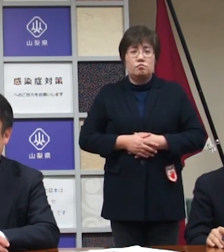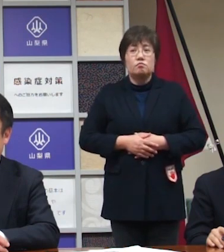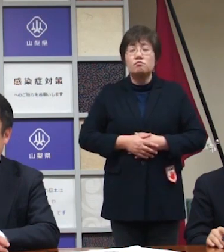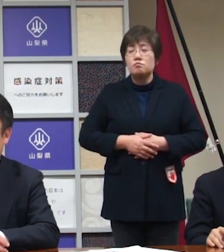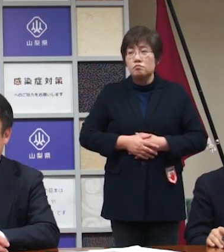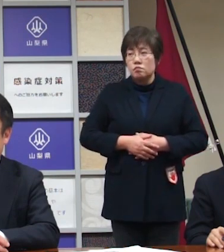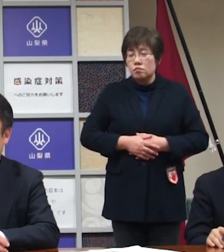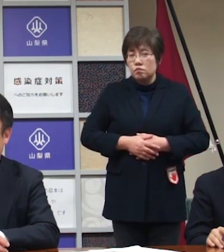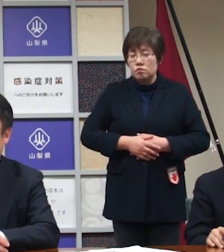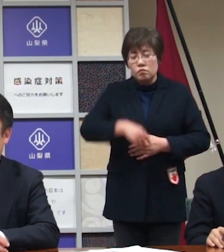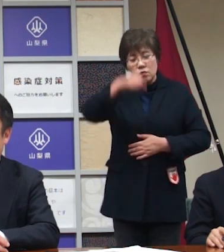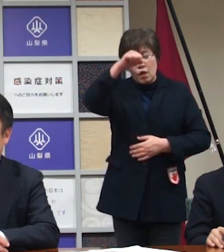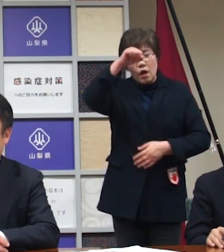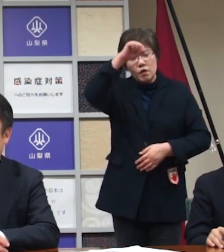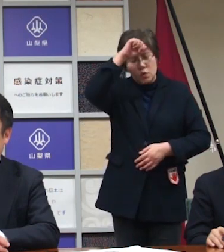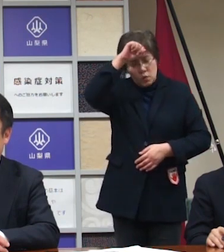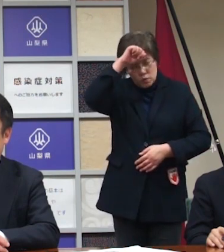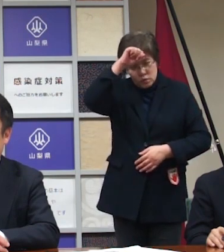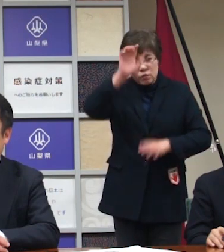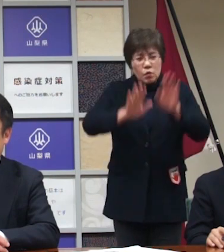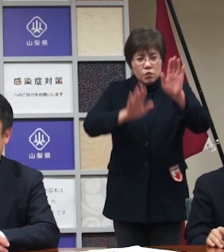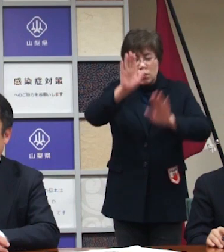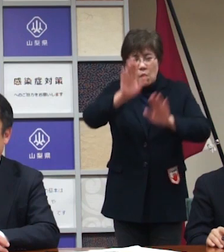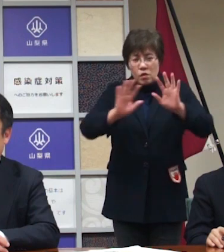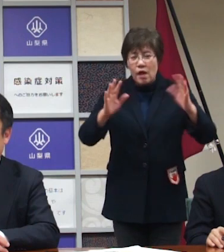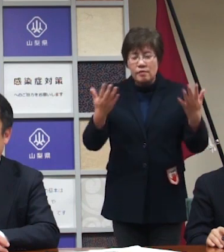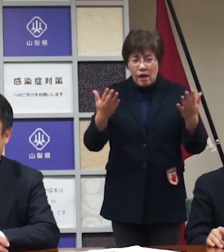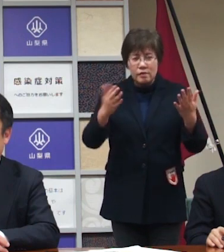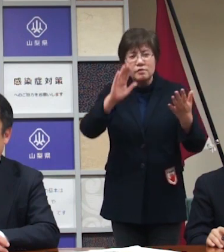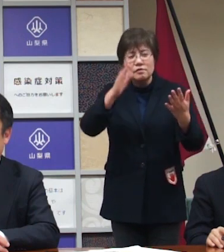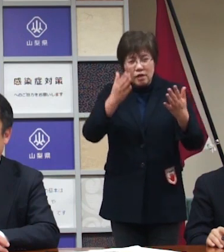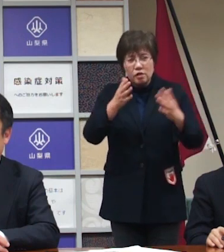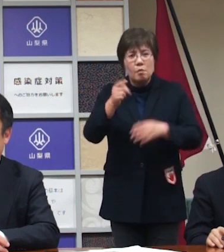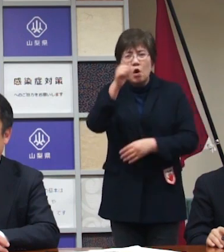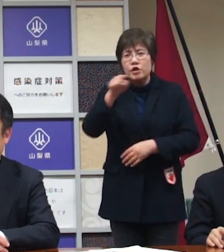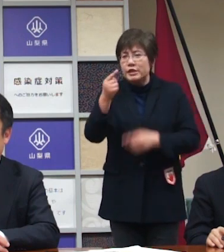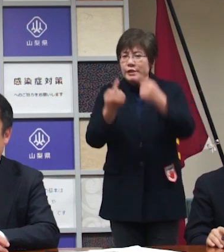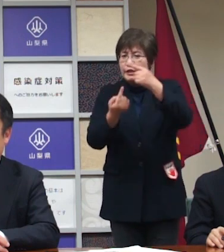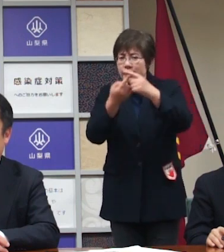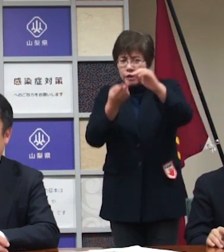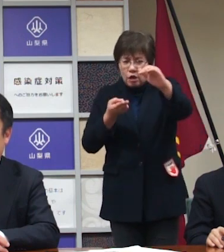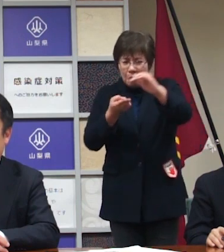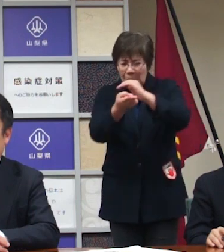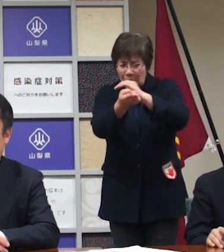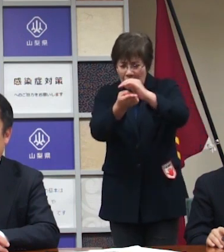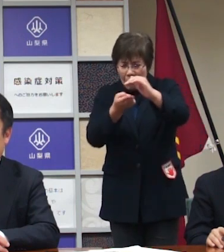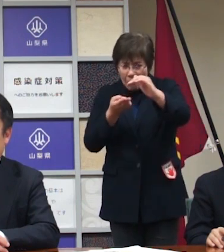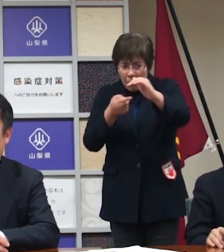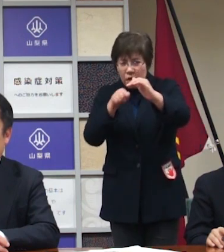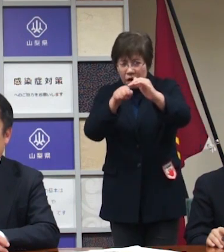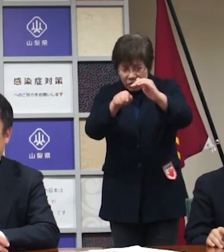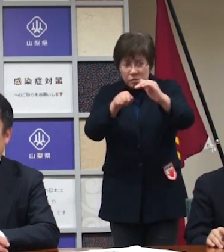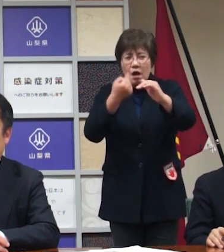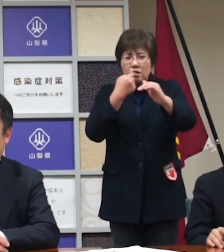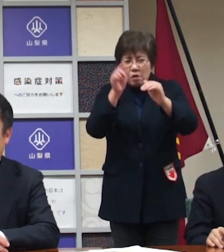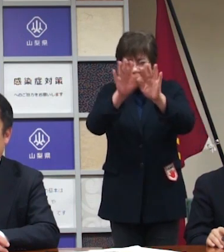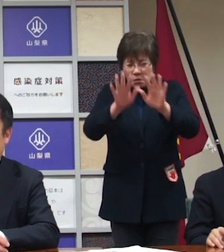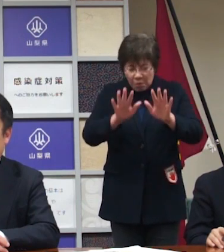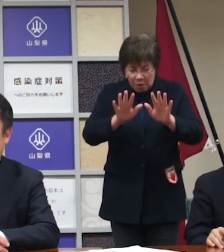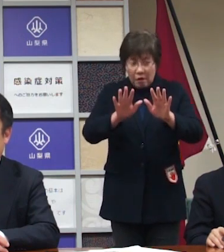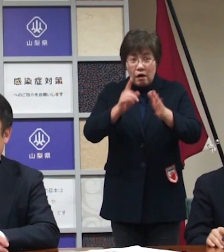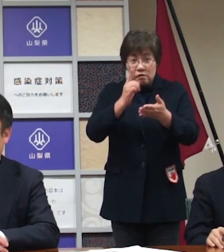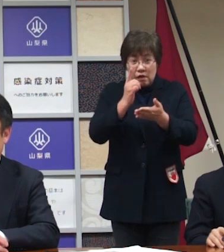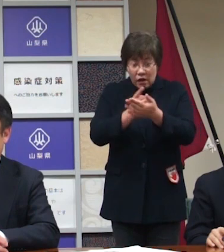現実に症状がなくても CT だけ取って CT だけに症状が所見が出るということはあり得